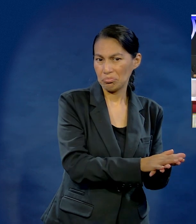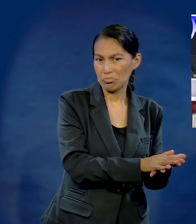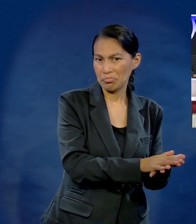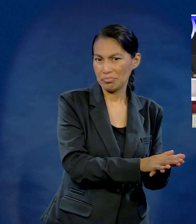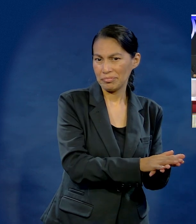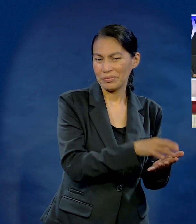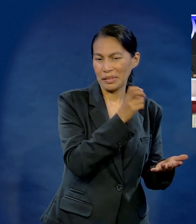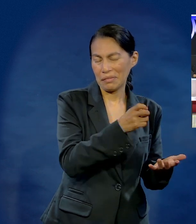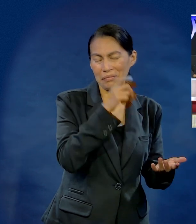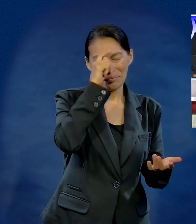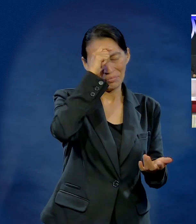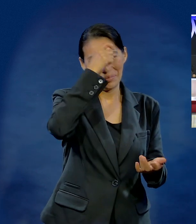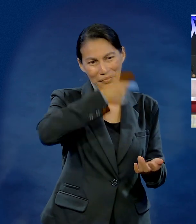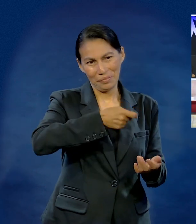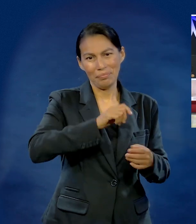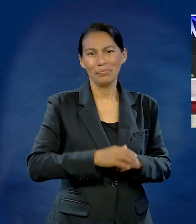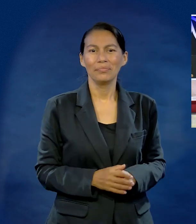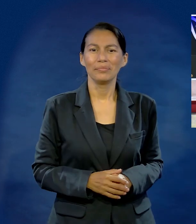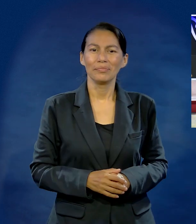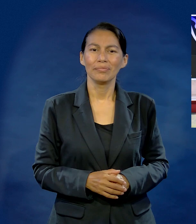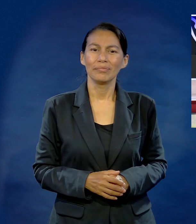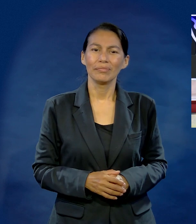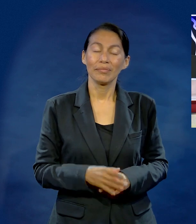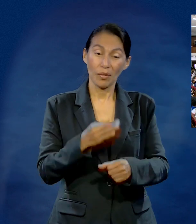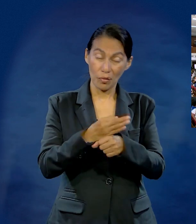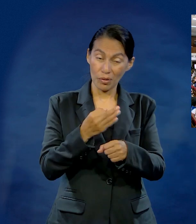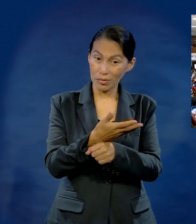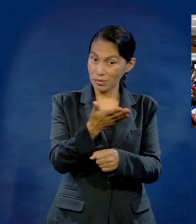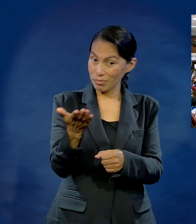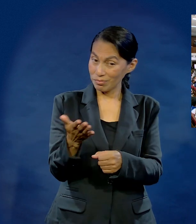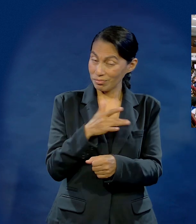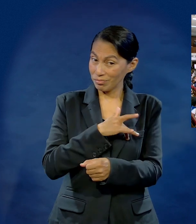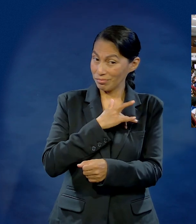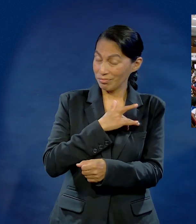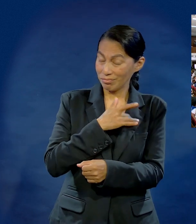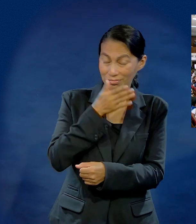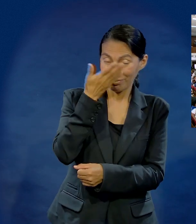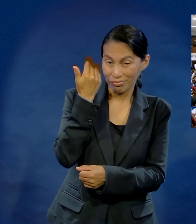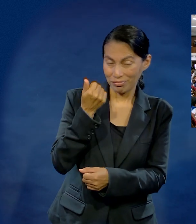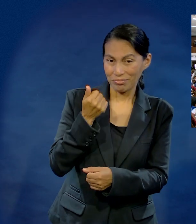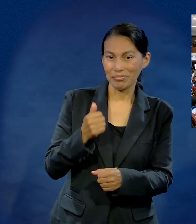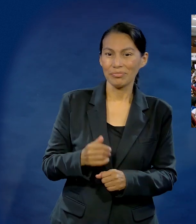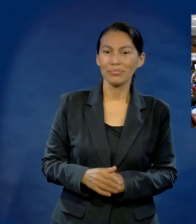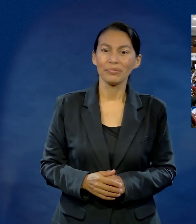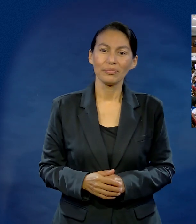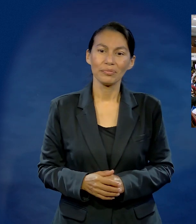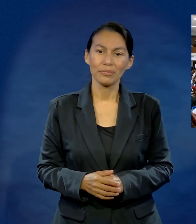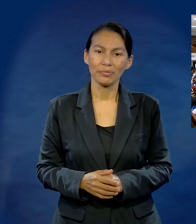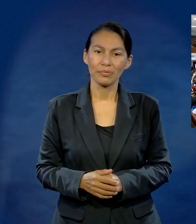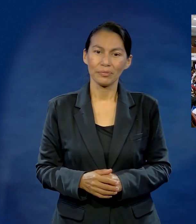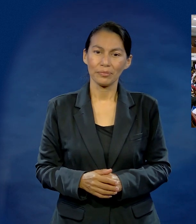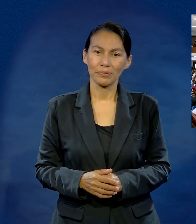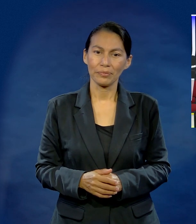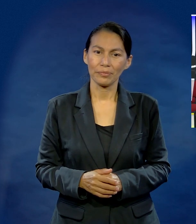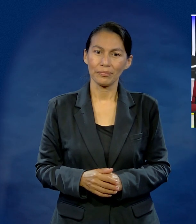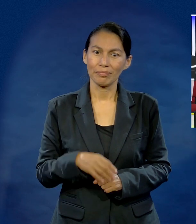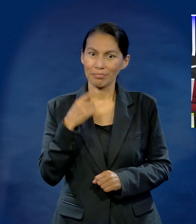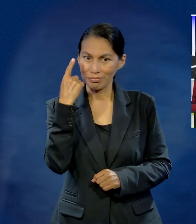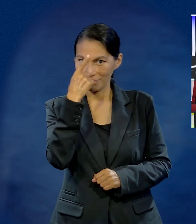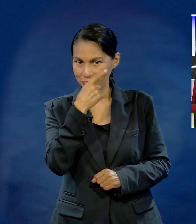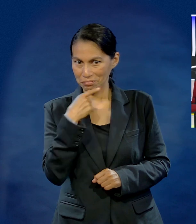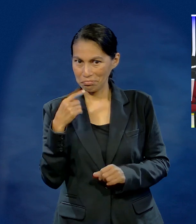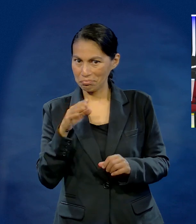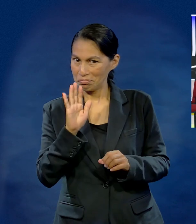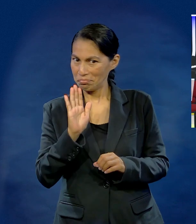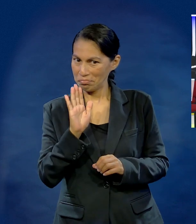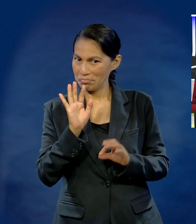Soluciona tus problemas investigando en la palabra. ¿Dónde está la respuesta? Y aunque no te guste, enfréntalo así.